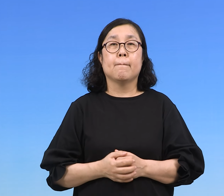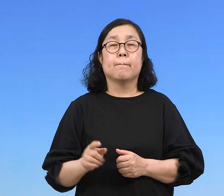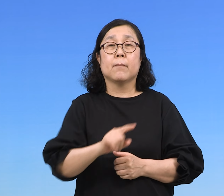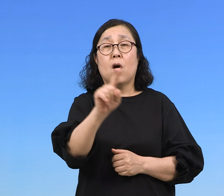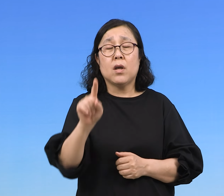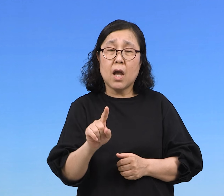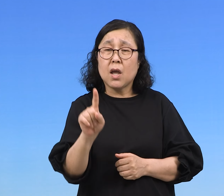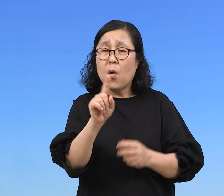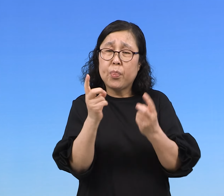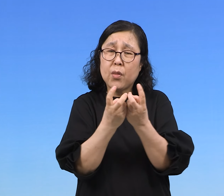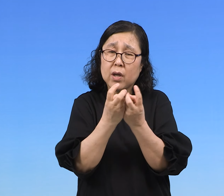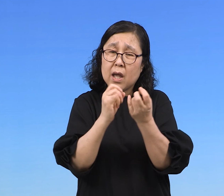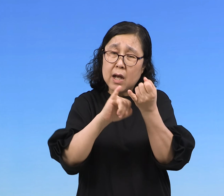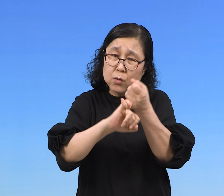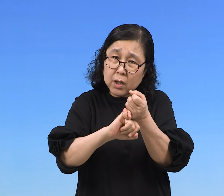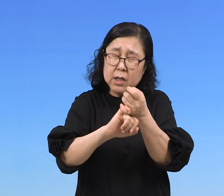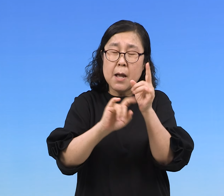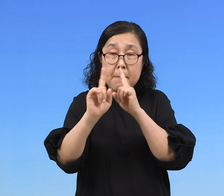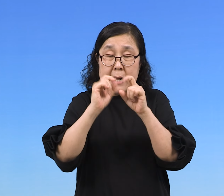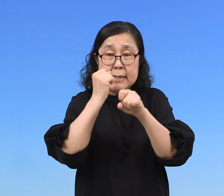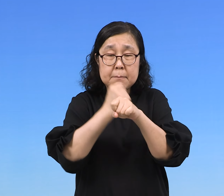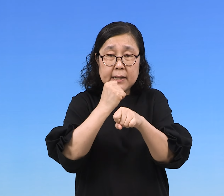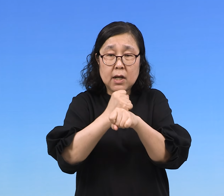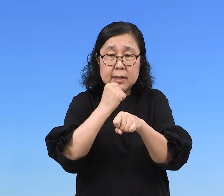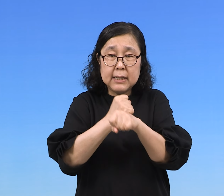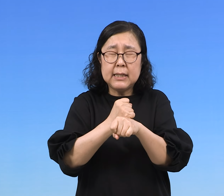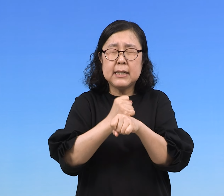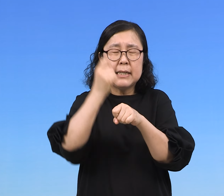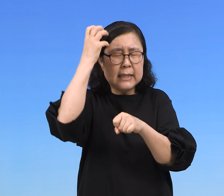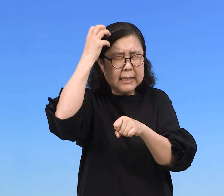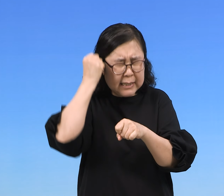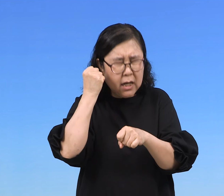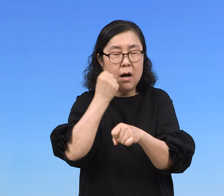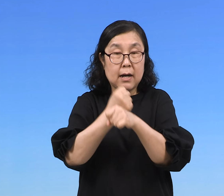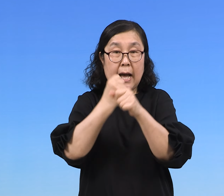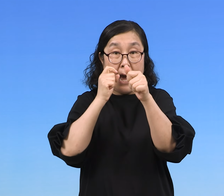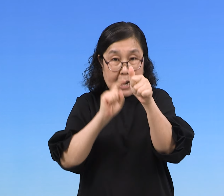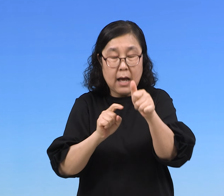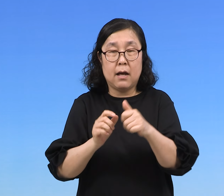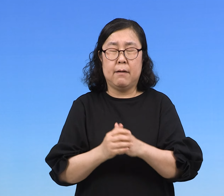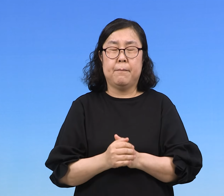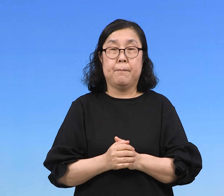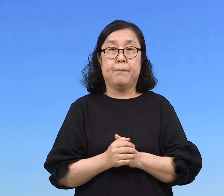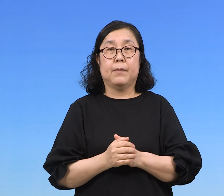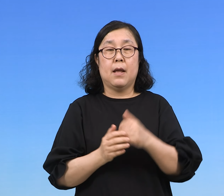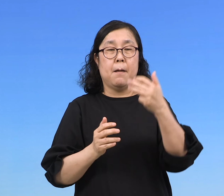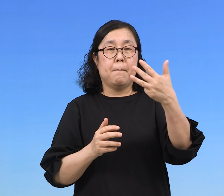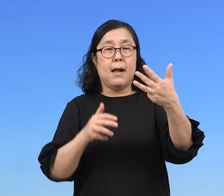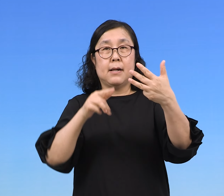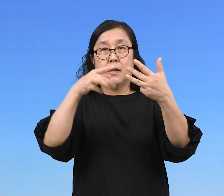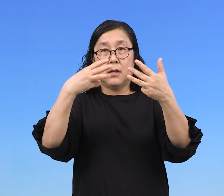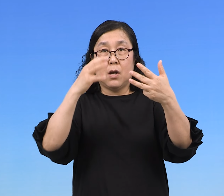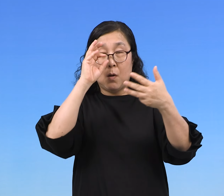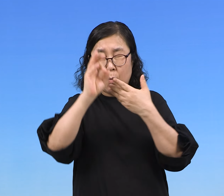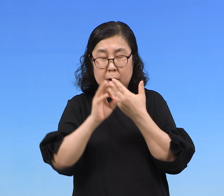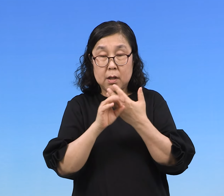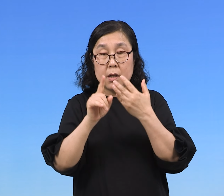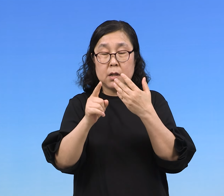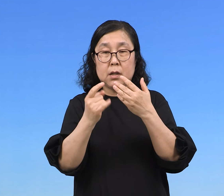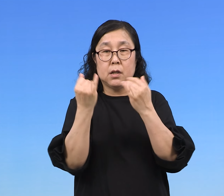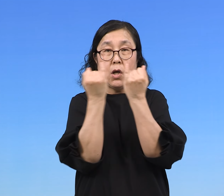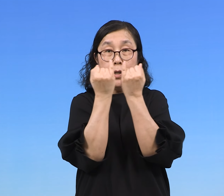그래서 너희에게 어떻게 말씀하셨는지를 기억하라. 그 말씀 앞에 8절 보니까